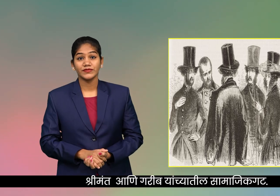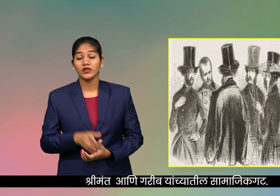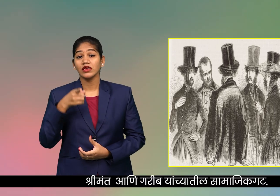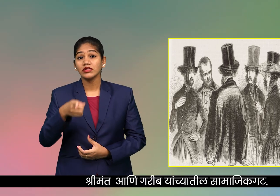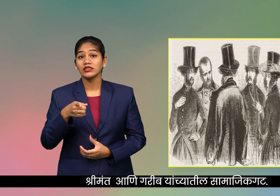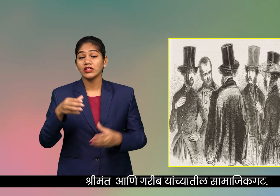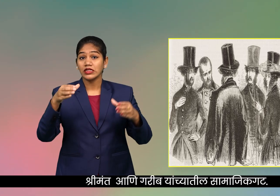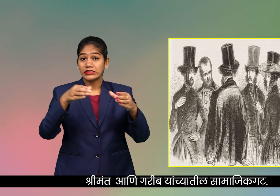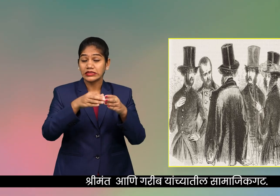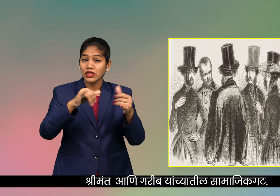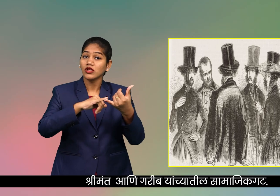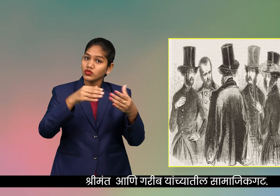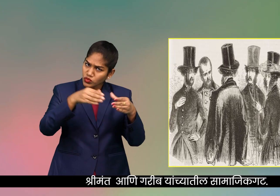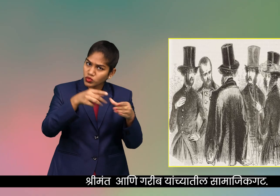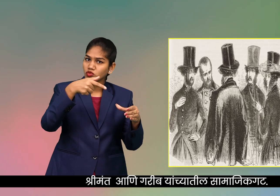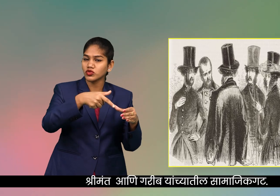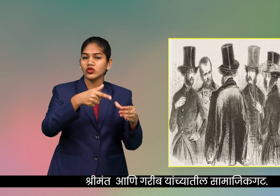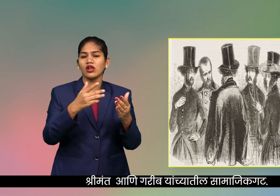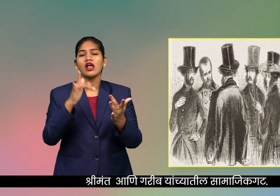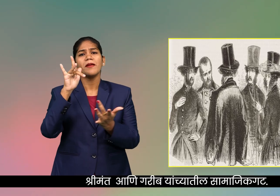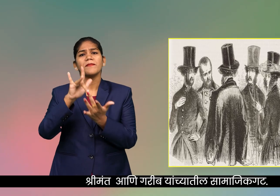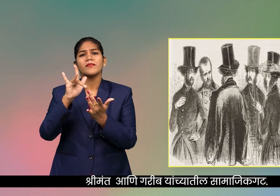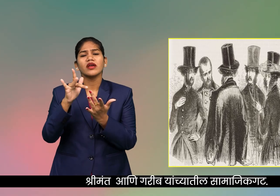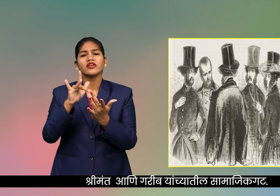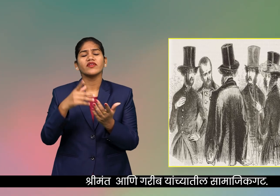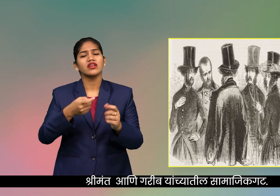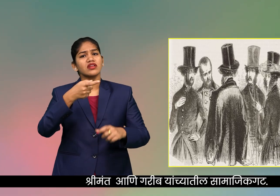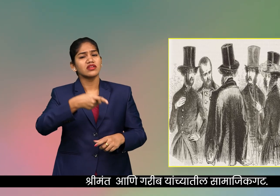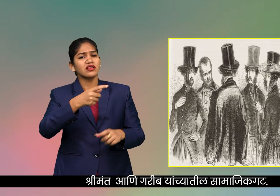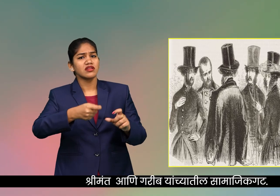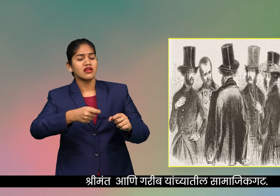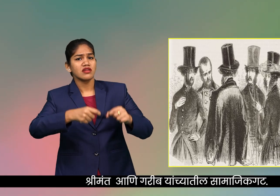म्हणजे श्रीमंत आणि गरीब यांच्यातील सामाजिक गट.